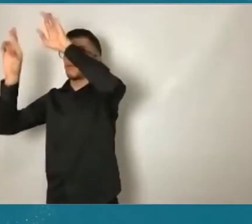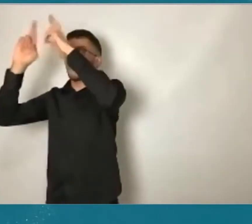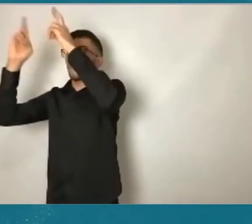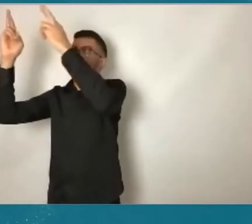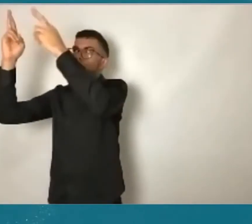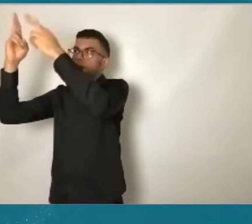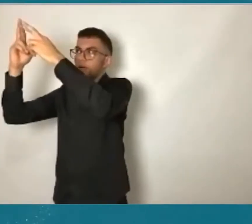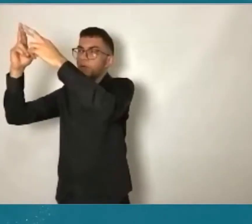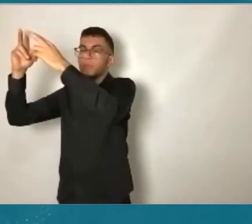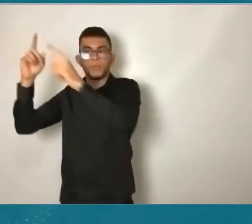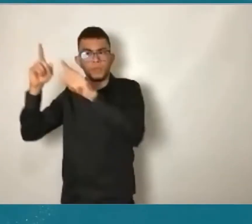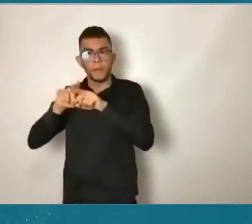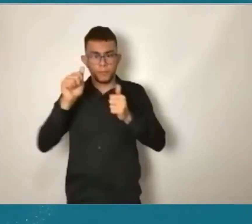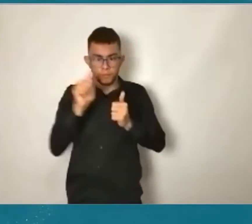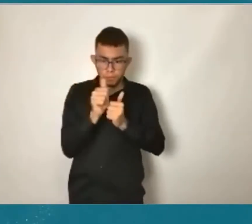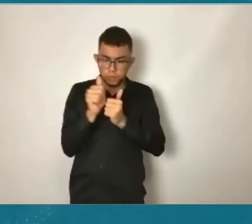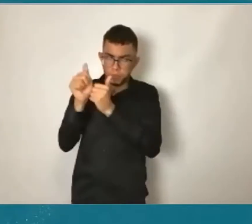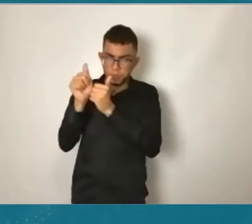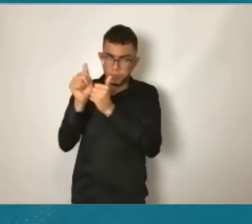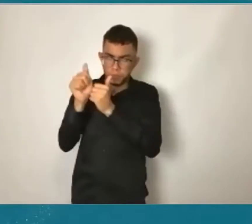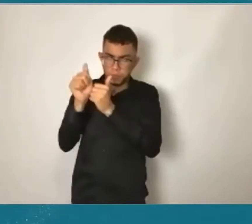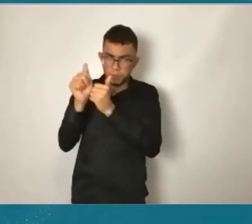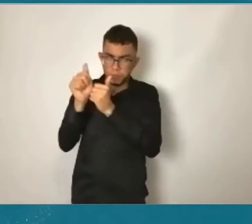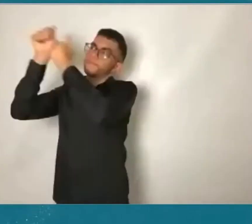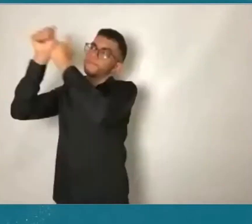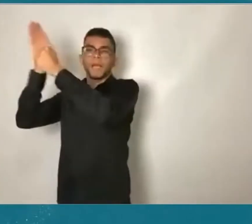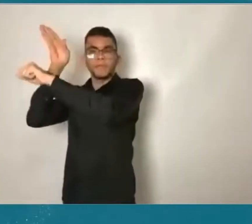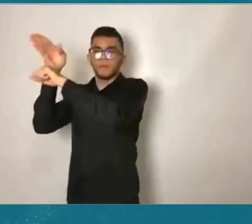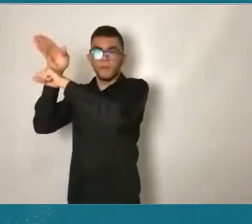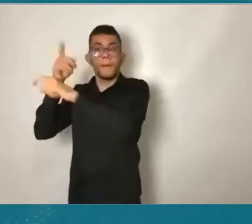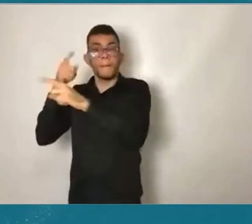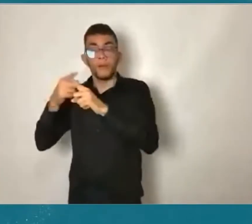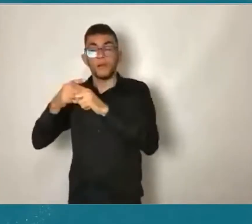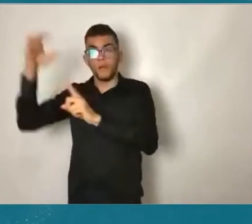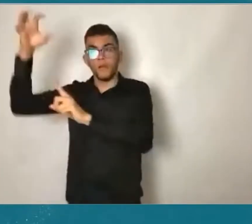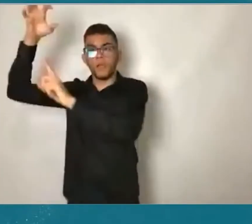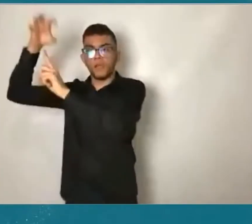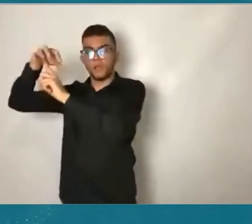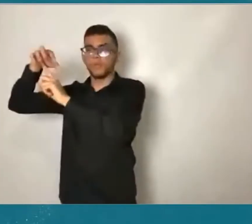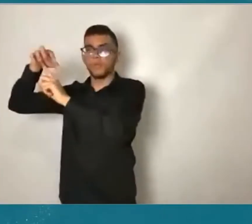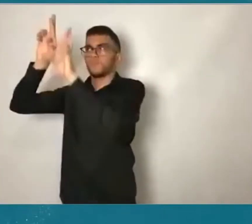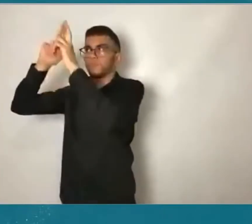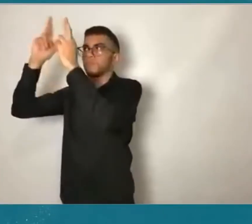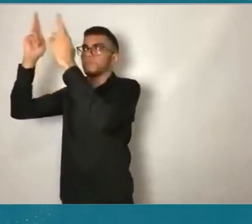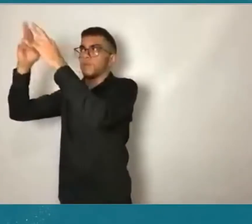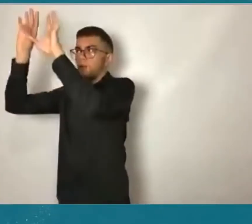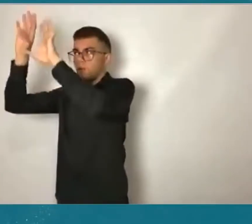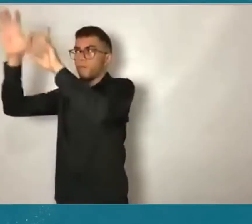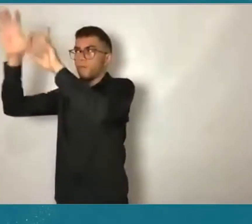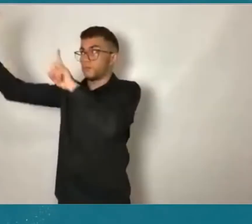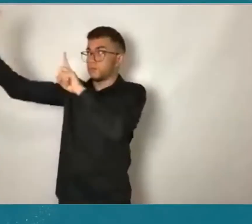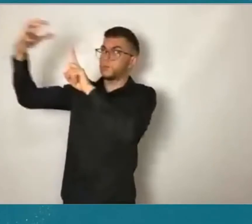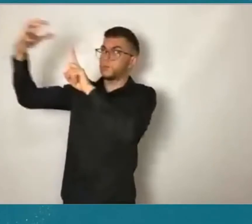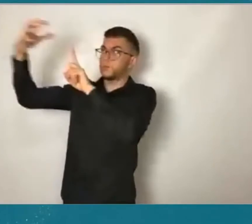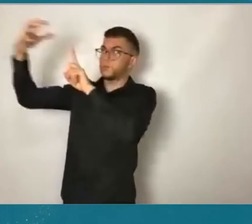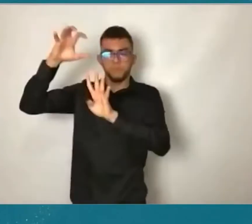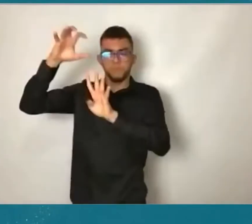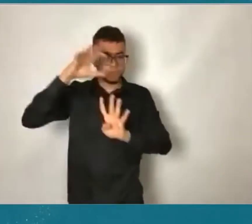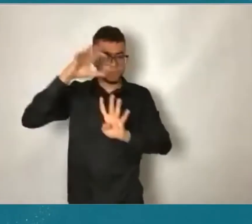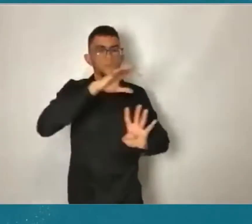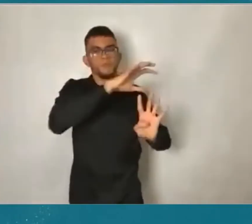situada à beira-mar, nos confins de Zebulon e Naftali, para que se cumprisse o que fora dito